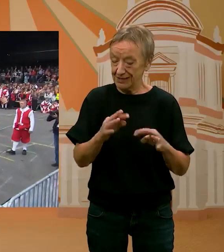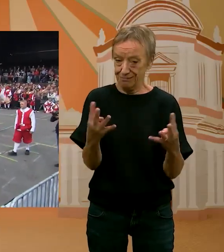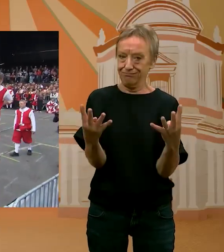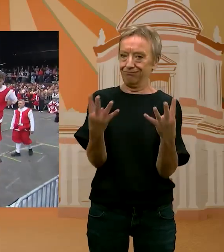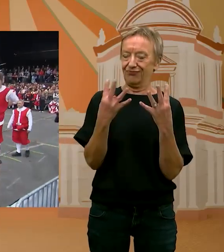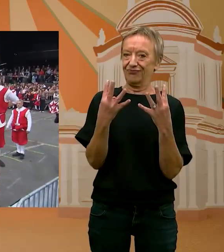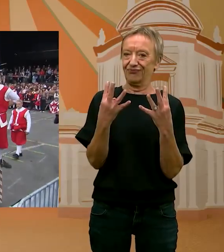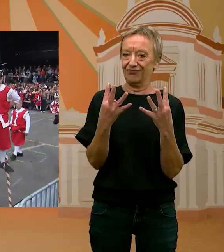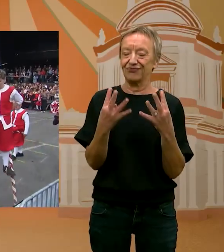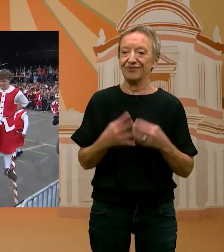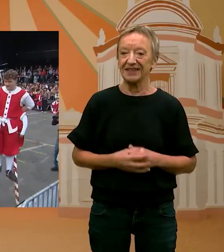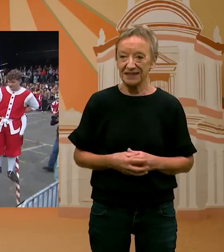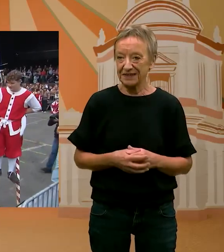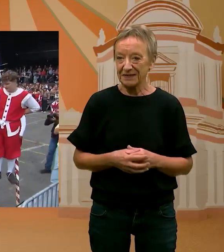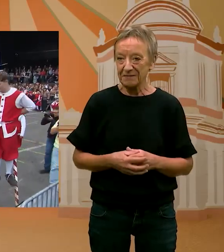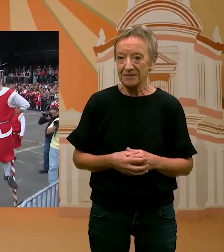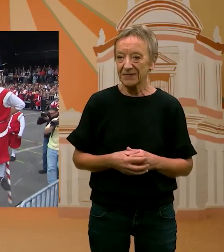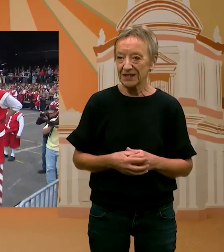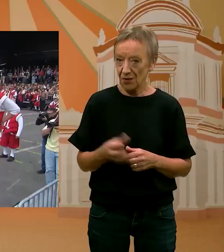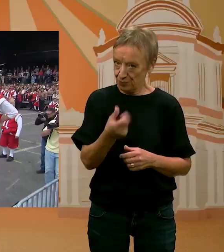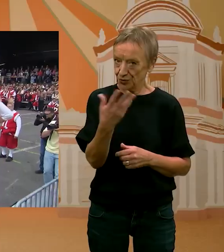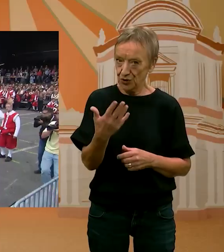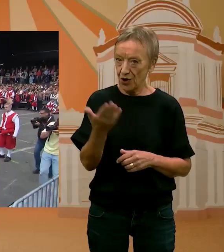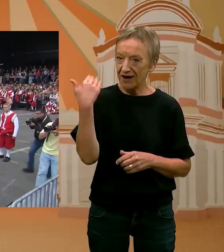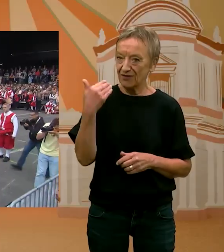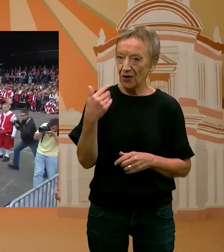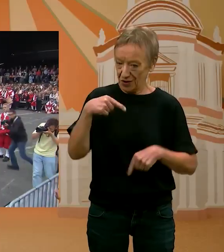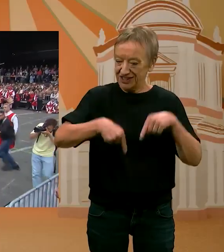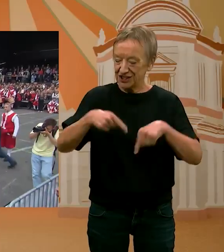très beau monde et pas mal d'échasses d'or. Il n'en reste que 8.